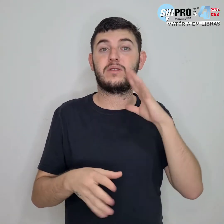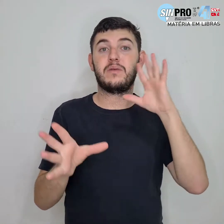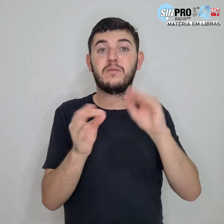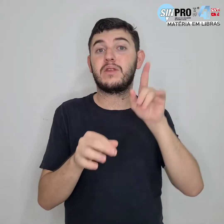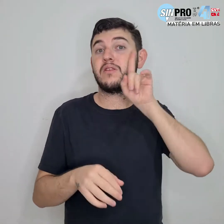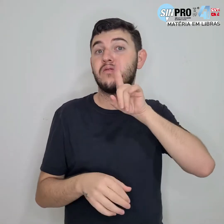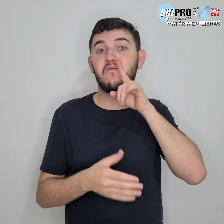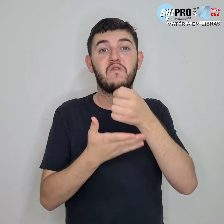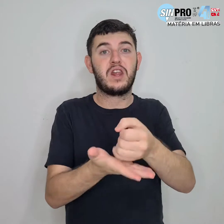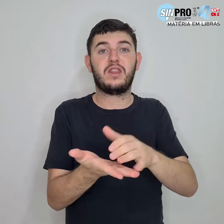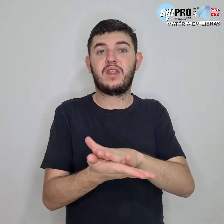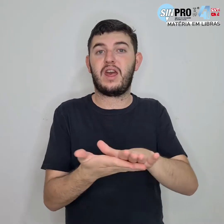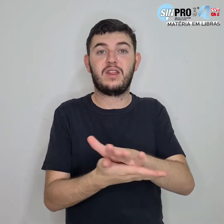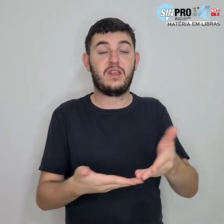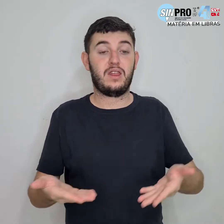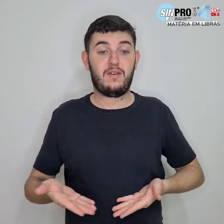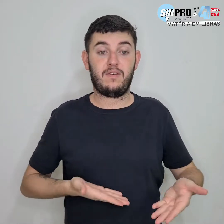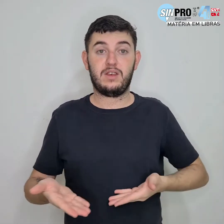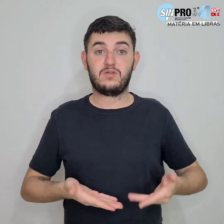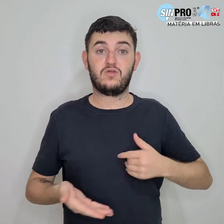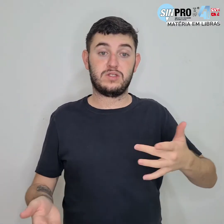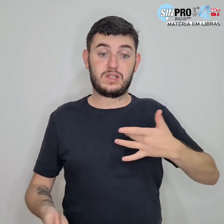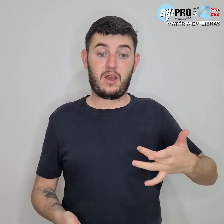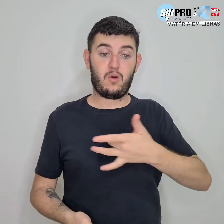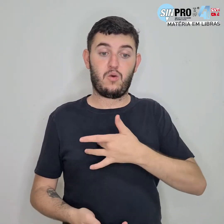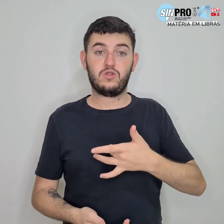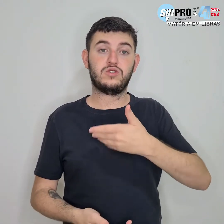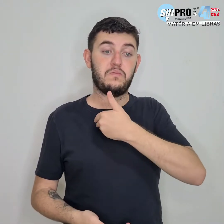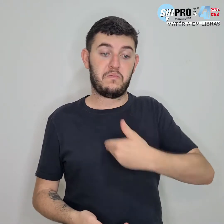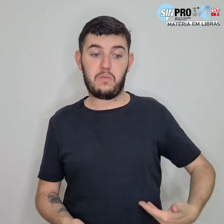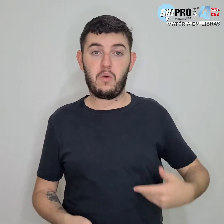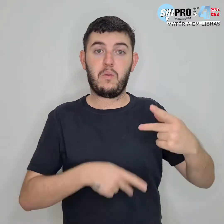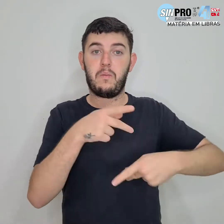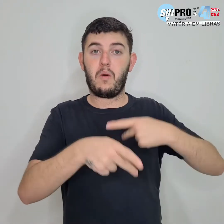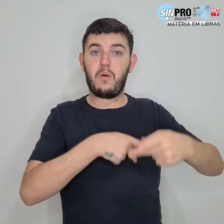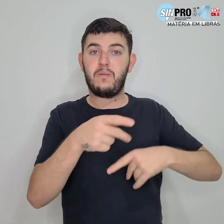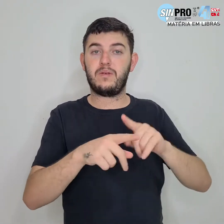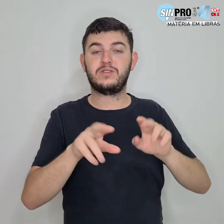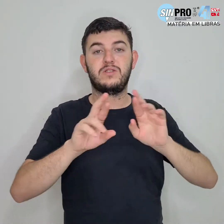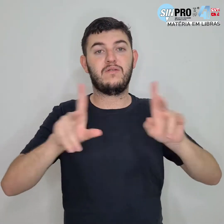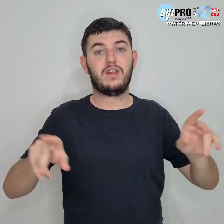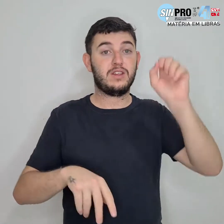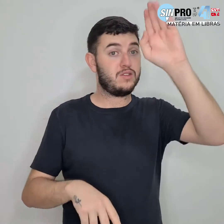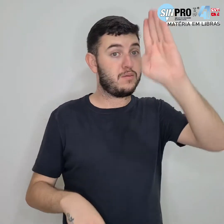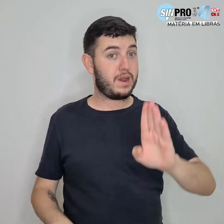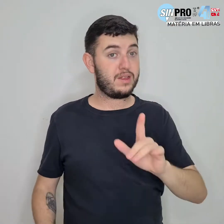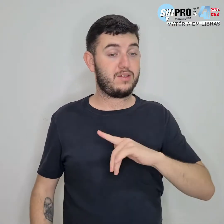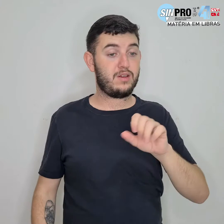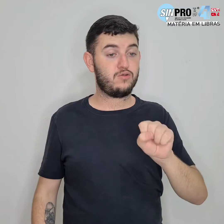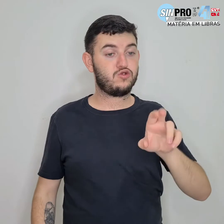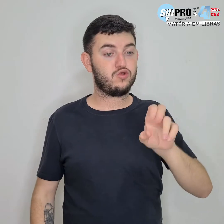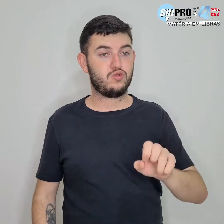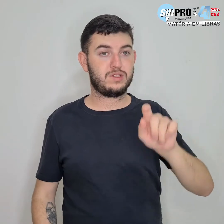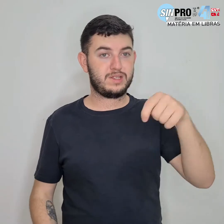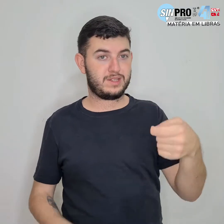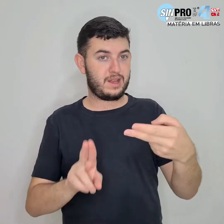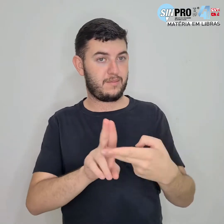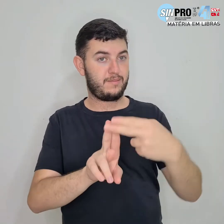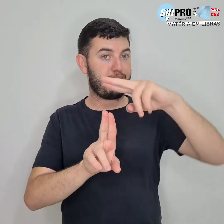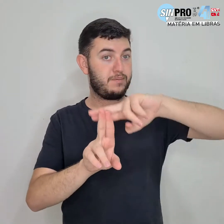saúde diferente do Brasil, que conta com o Sistema Único de Saúde, o SUS. Entretanto, a triste história